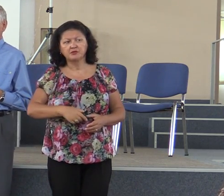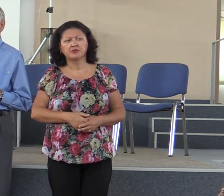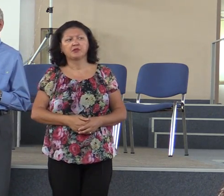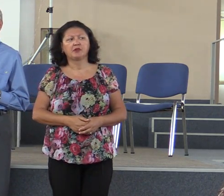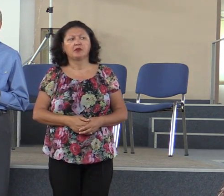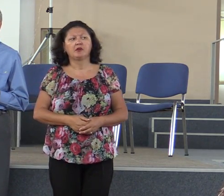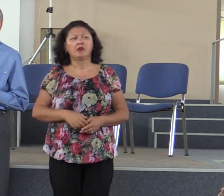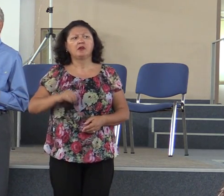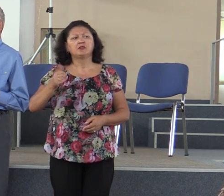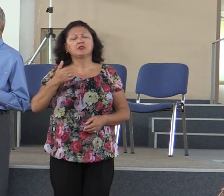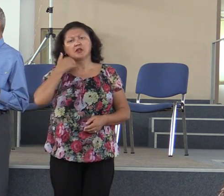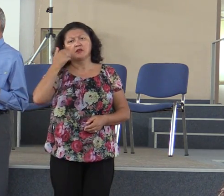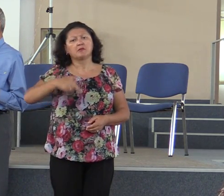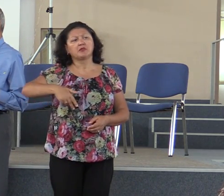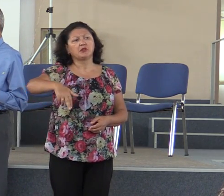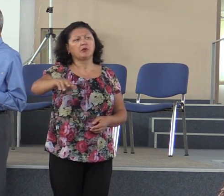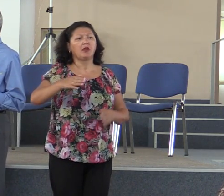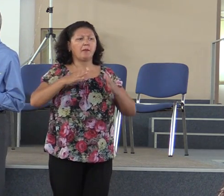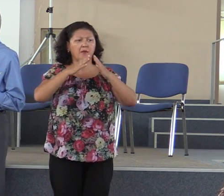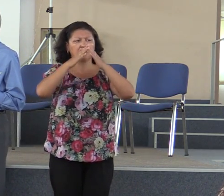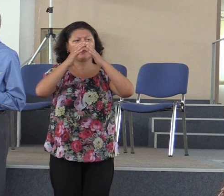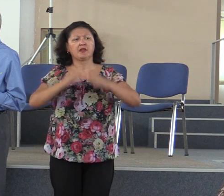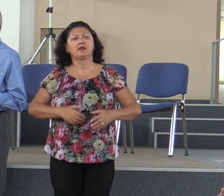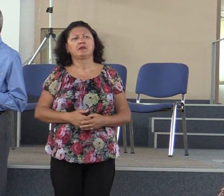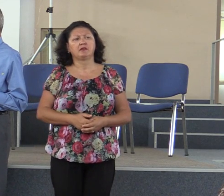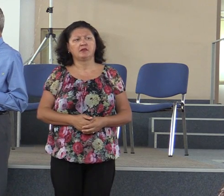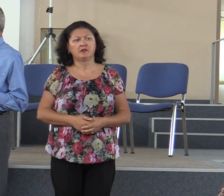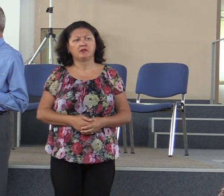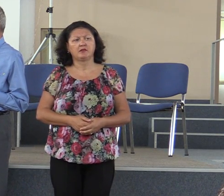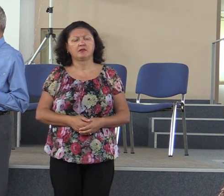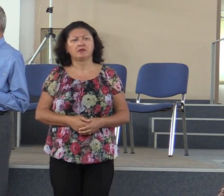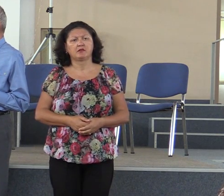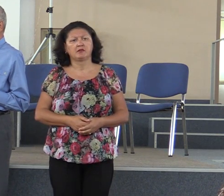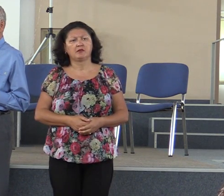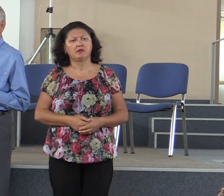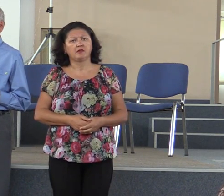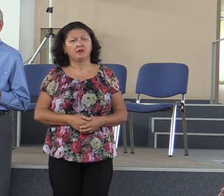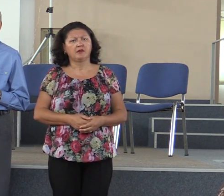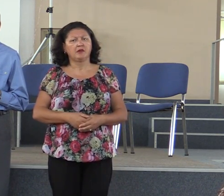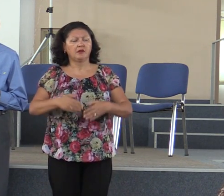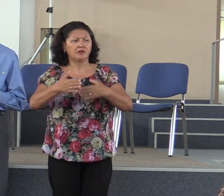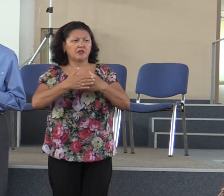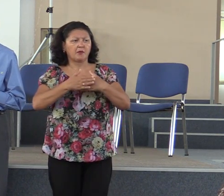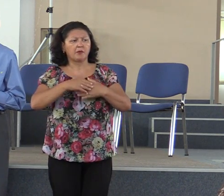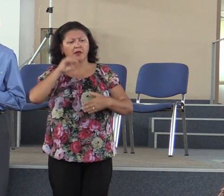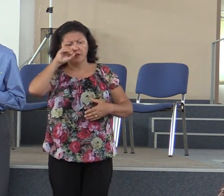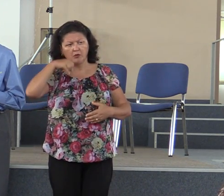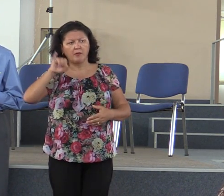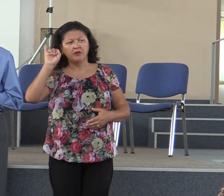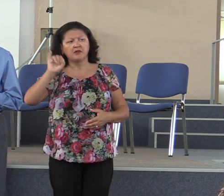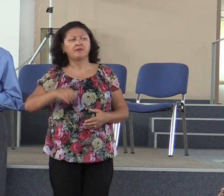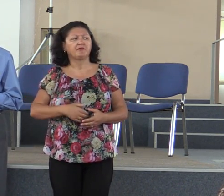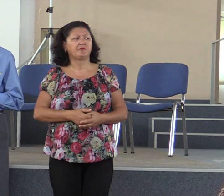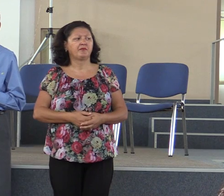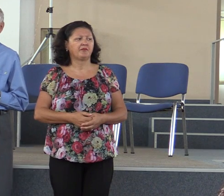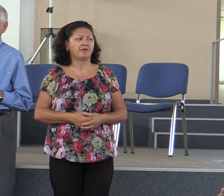mountain. Și când mergea cu ele pe munte. And he came into the presence of the people. Și s-a apropiat de oameni. Moses